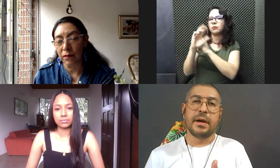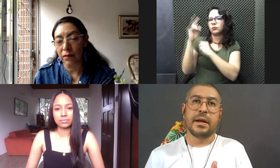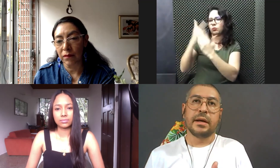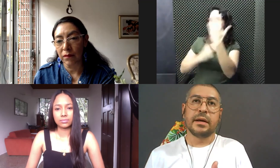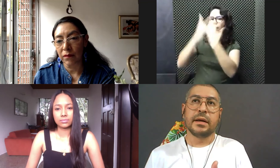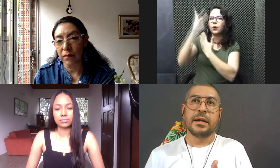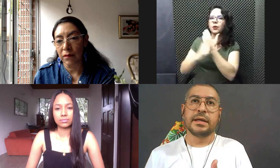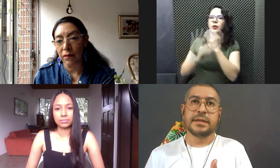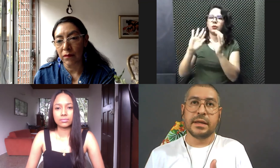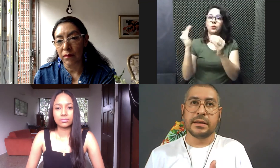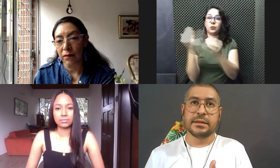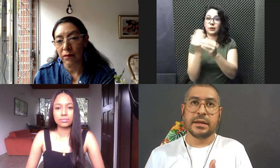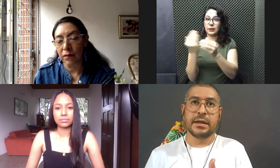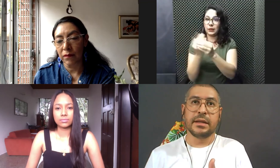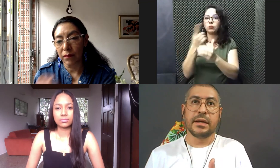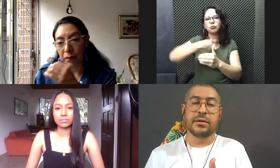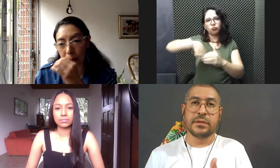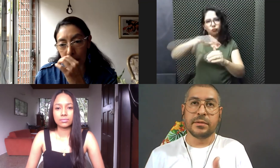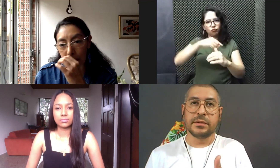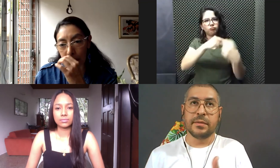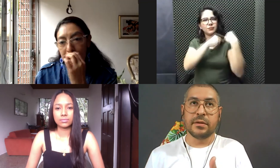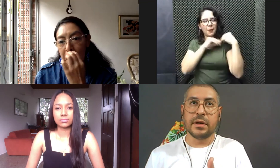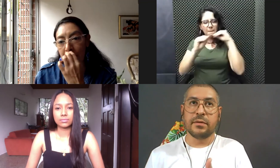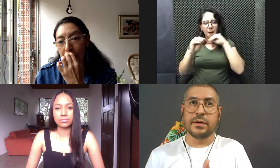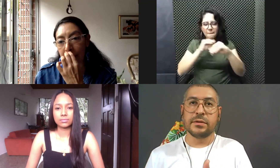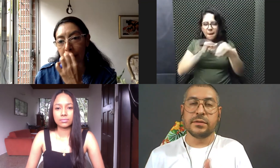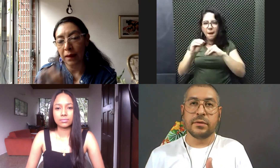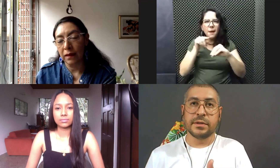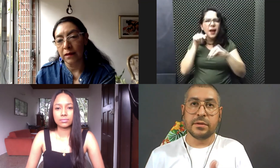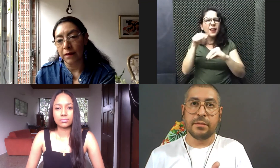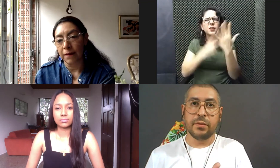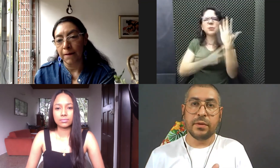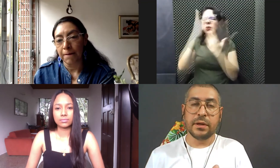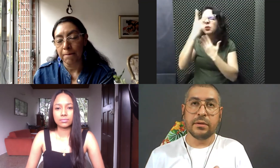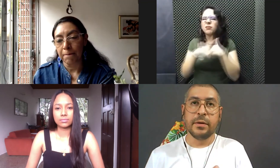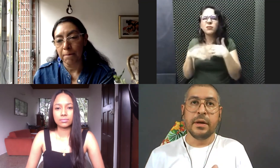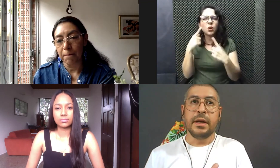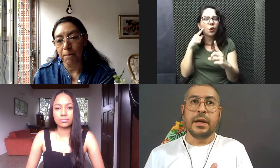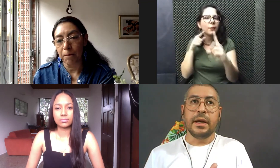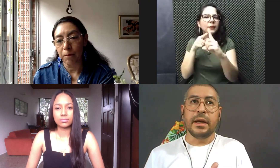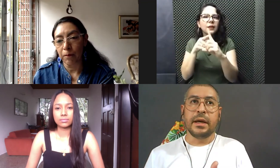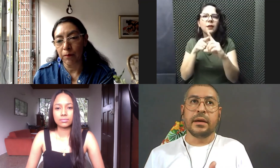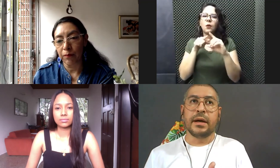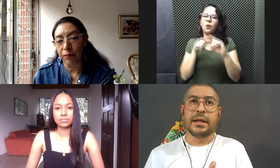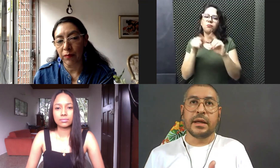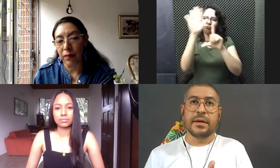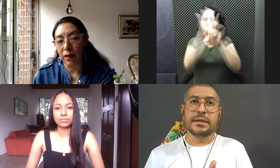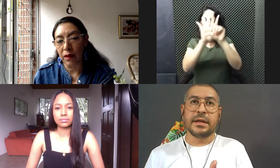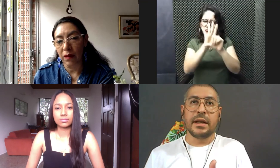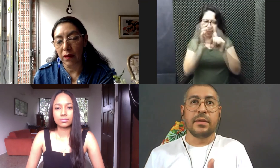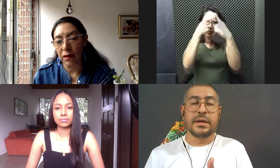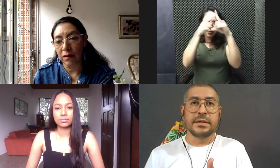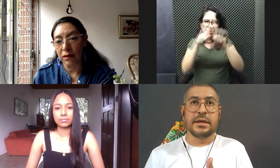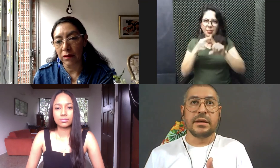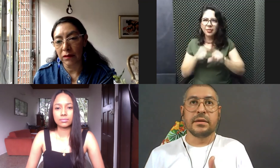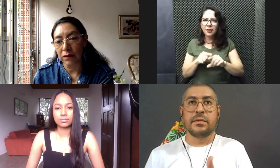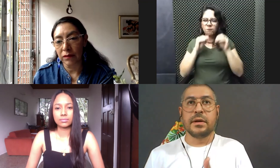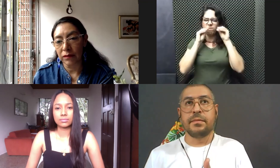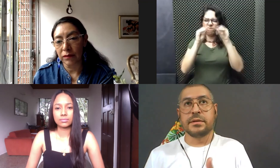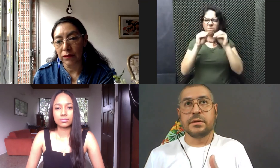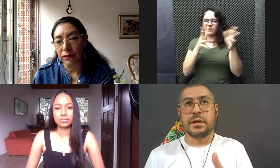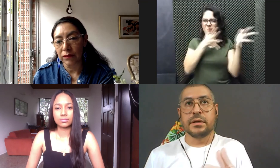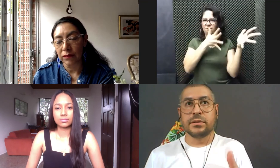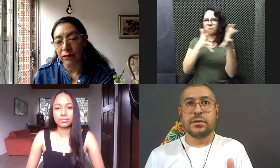plataforma para la enseñanza de conceptos cinematográficos y formación de público a través de la lengua de señas, con